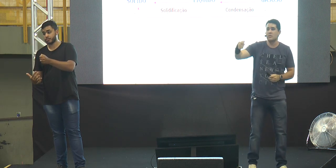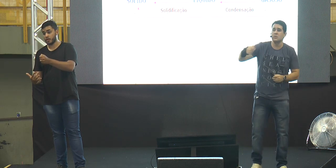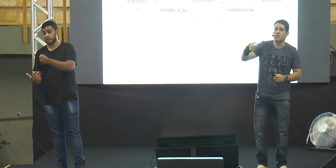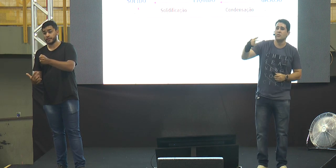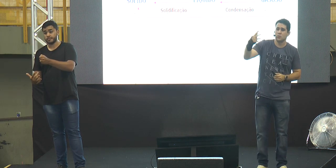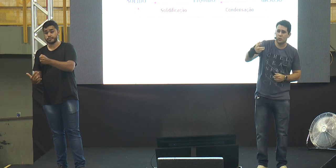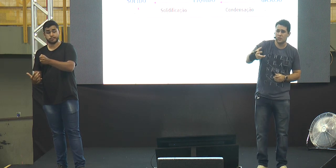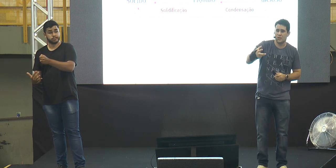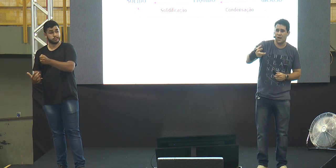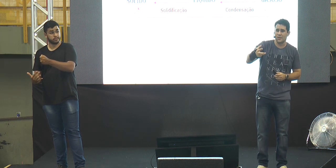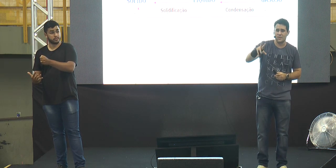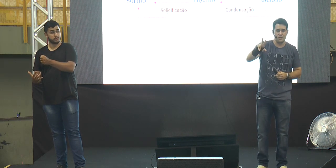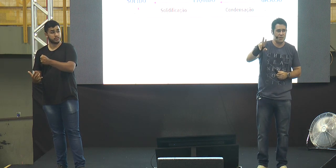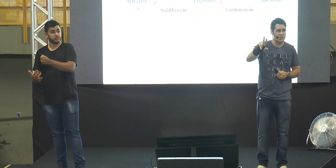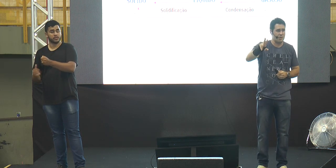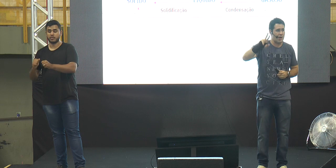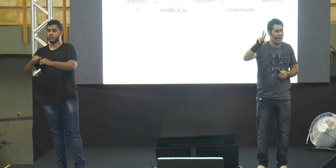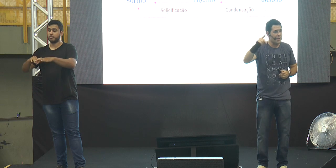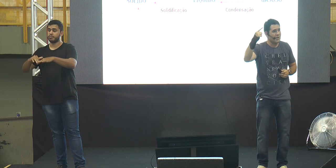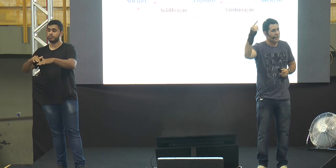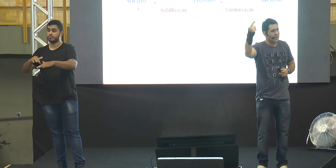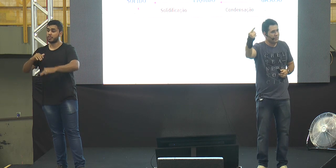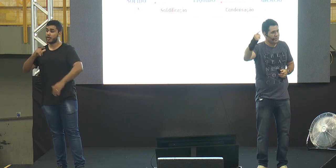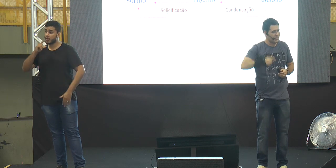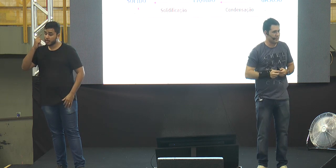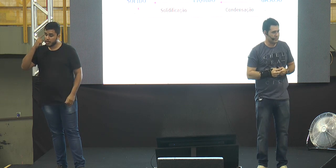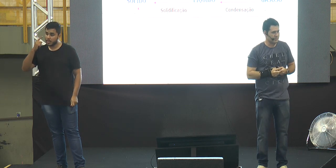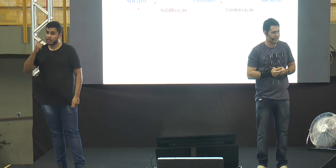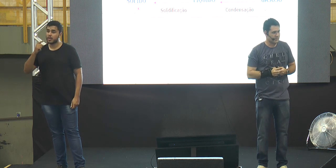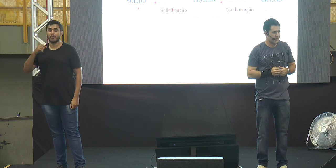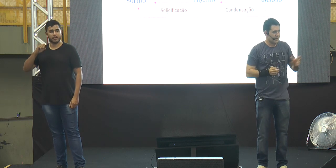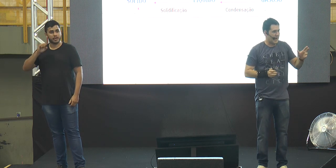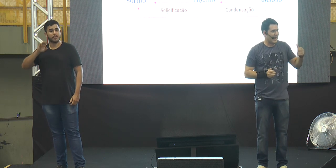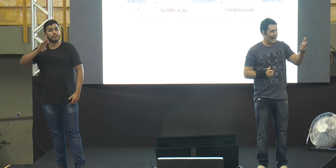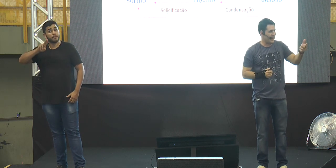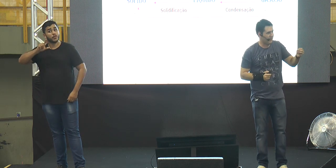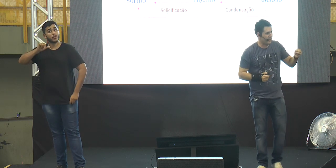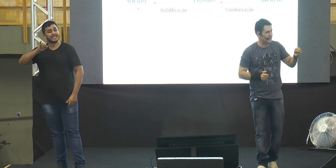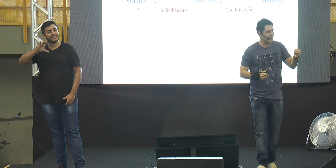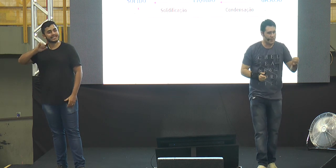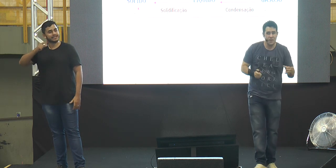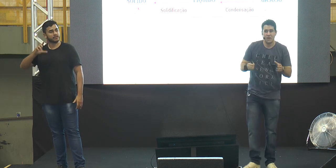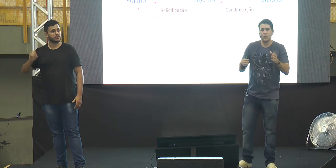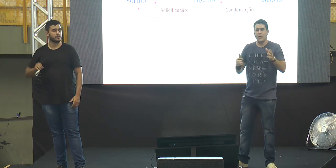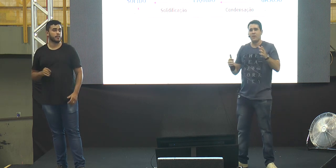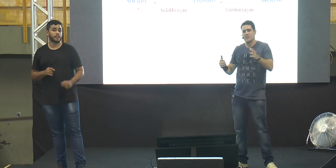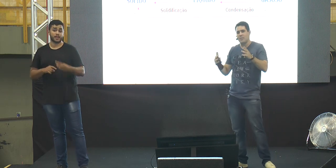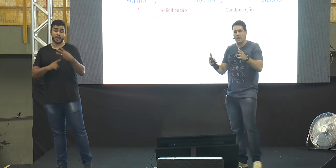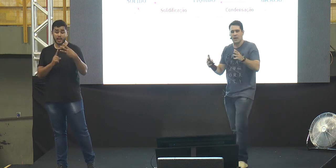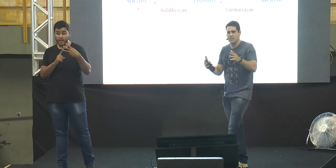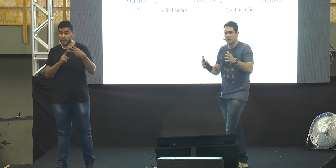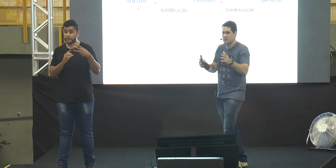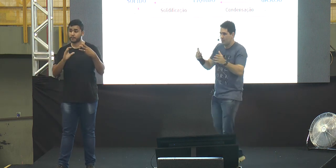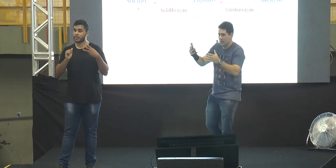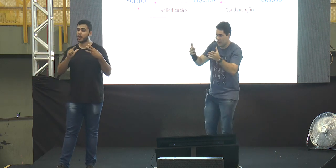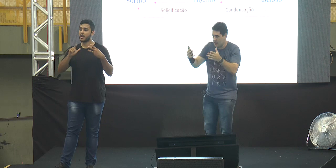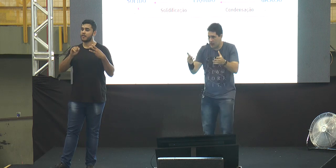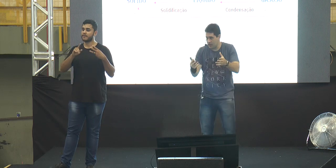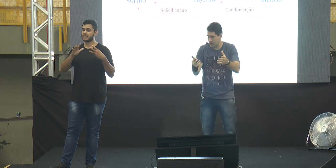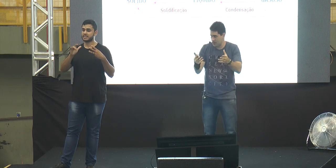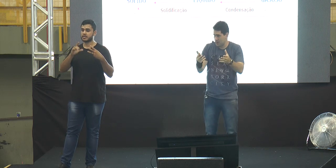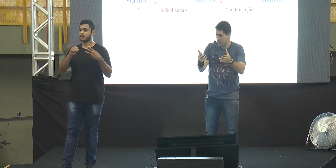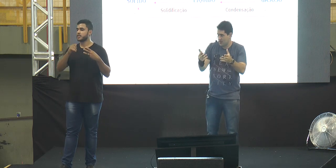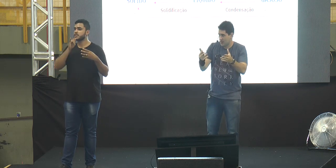as moléculas estão ficando muito agitadas, eu já tenho a ebulição. A calefação. Tu pega uma chapa quente, uma